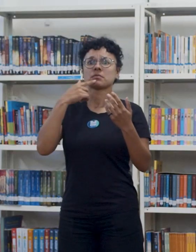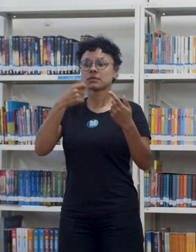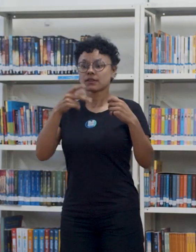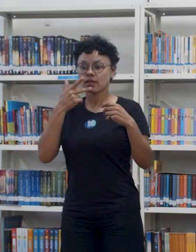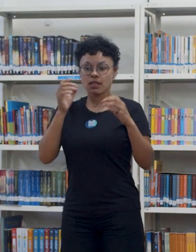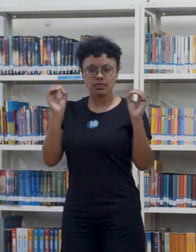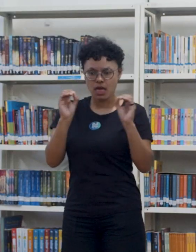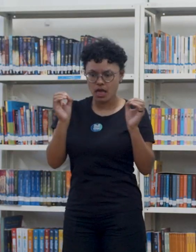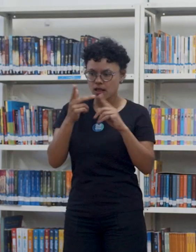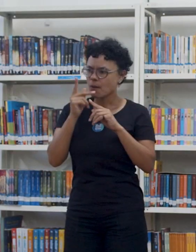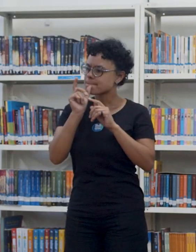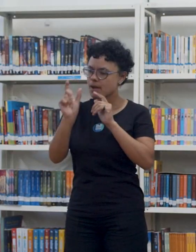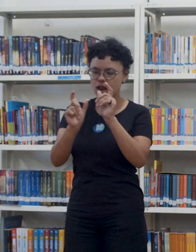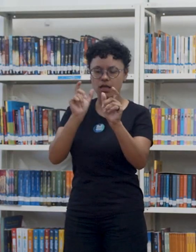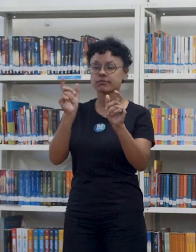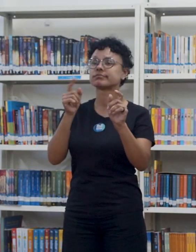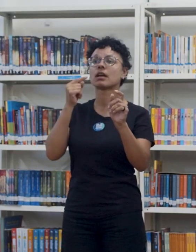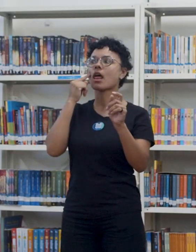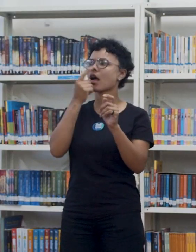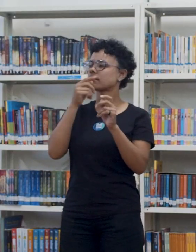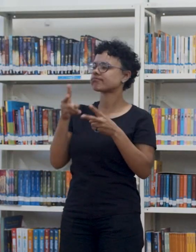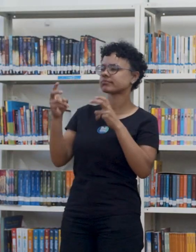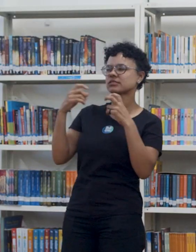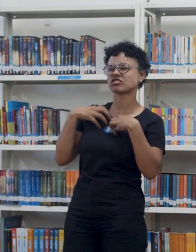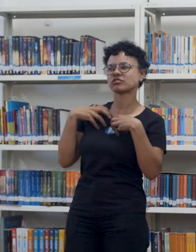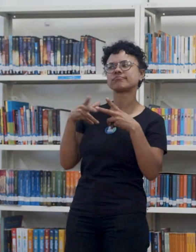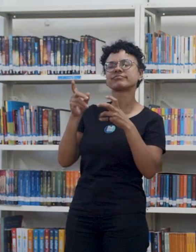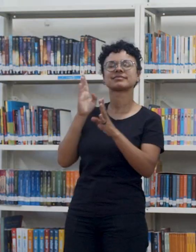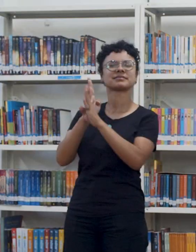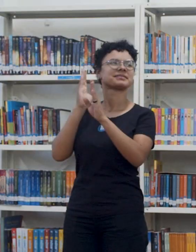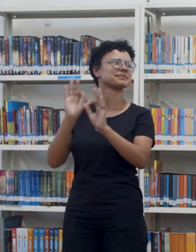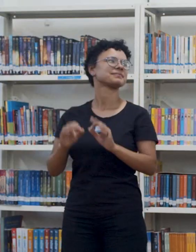precisam dizer nada com palavras. Seu olhar e trejeitos dizem tudo.